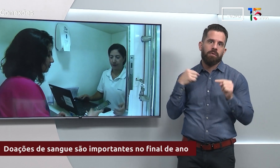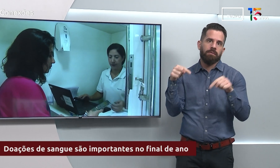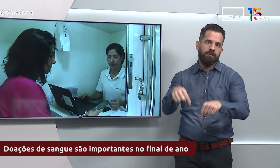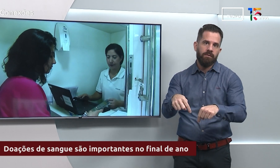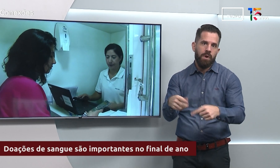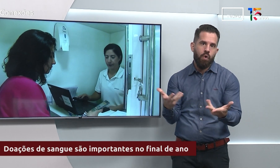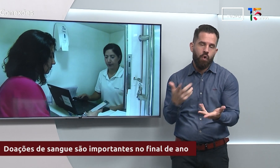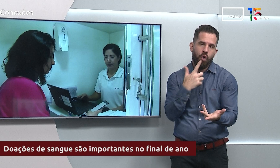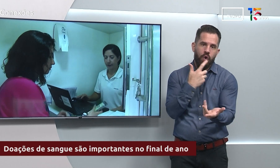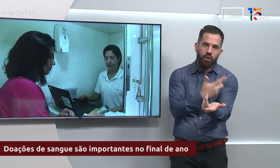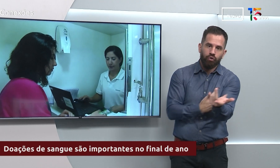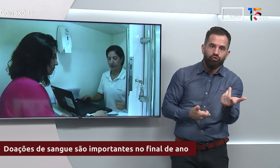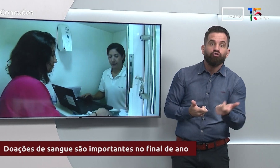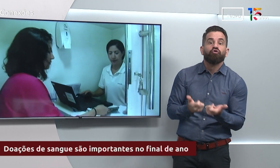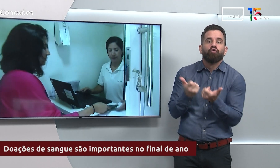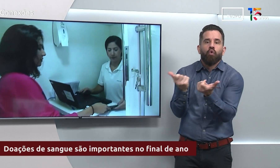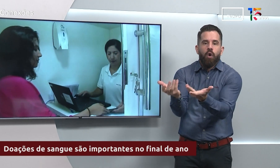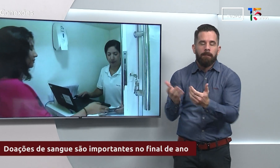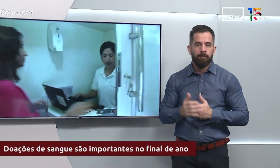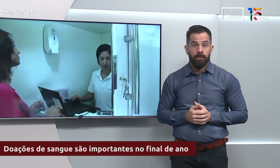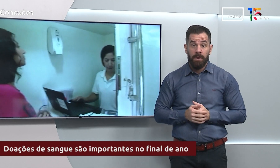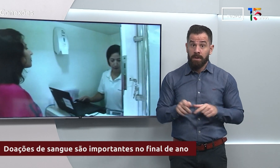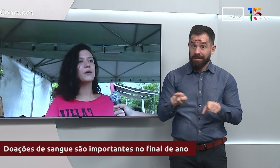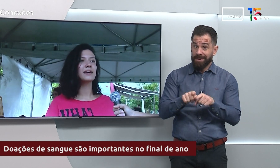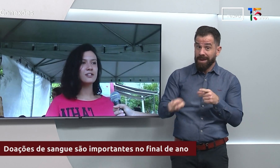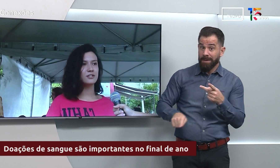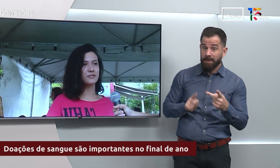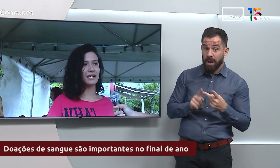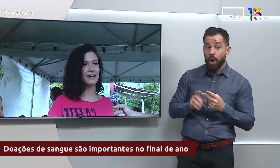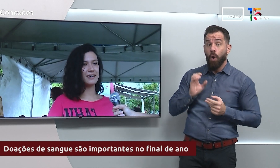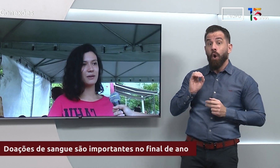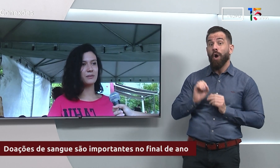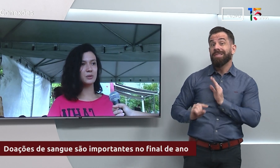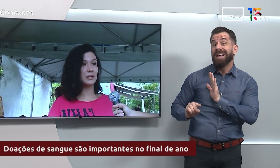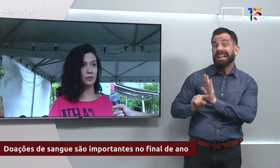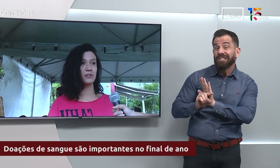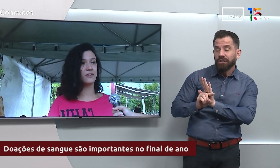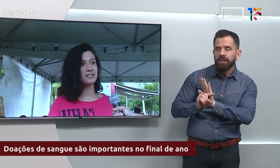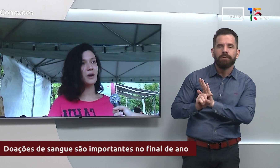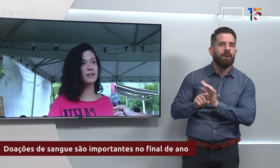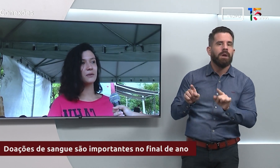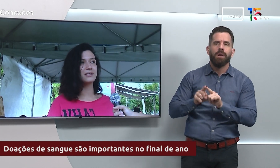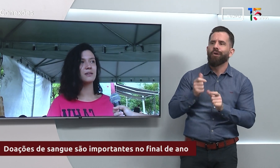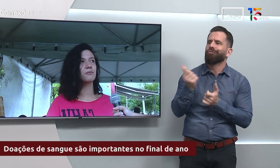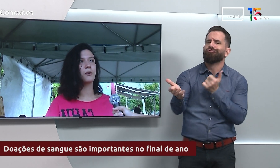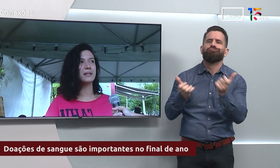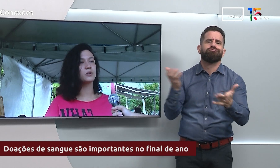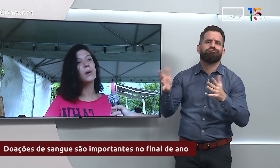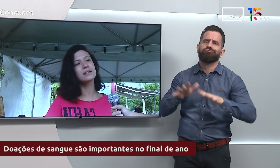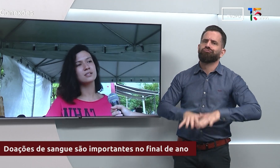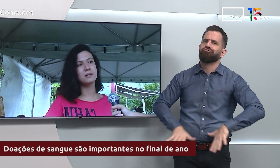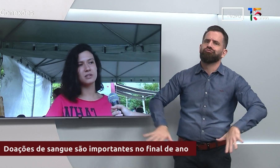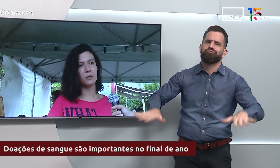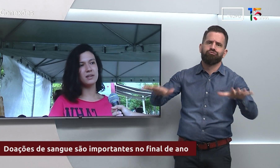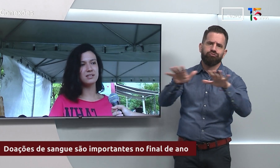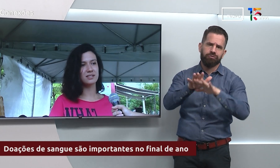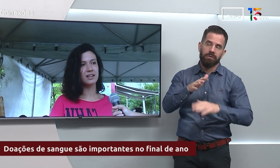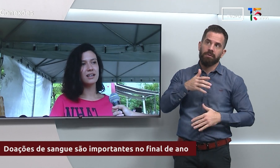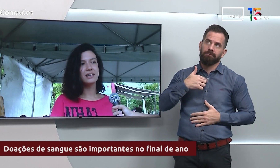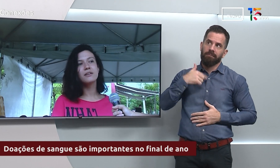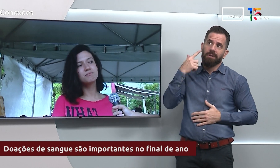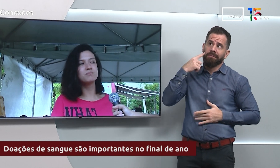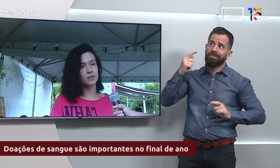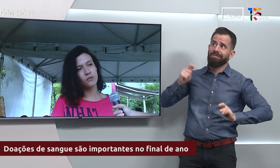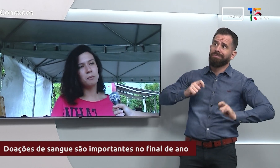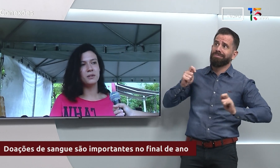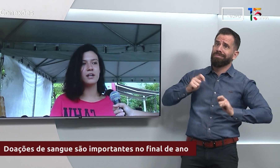E um motivo também, assim, eu sempre quis doar porque o meu sangue é o negativo, né? É o doador universal, então, assim, pensando quantas pessoas